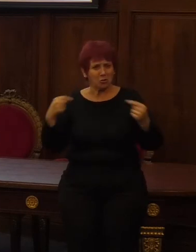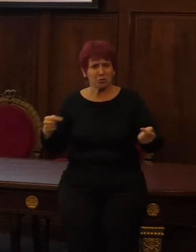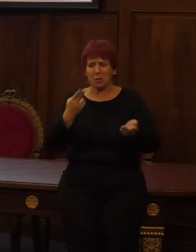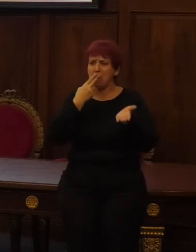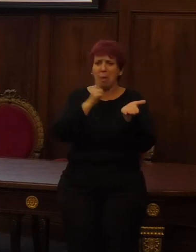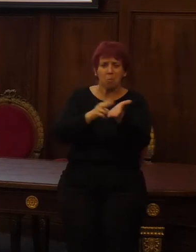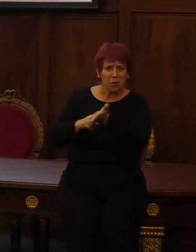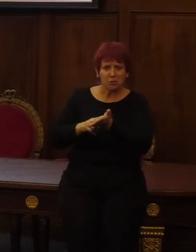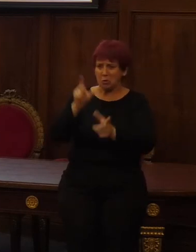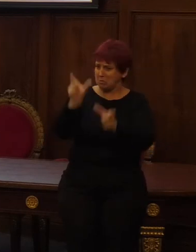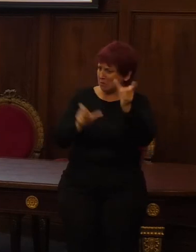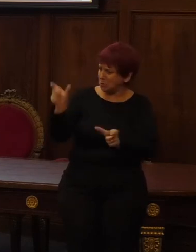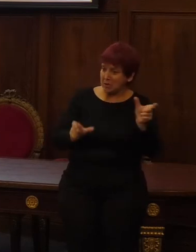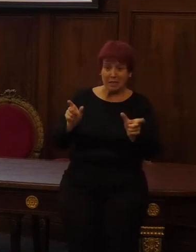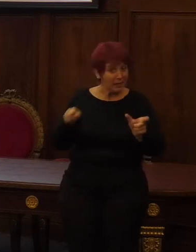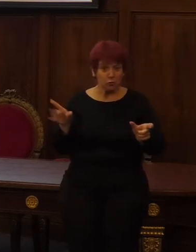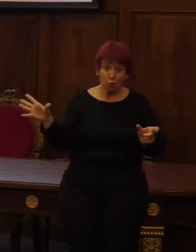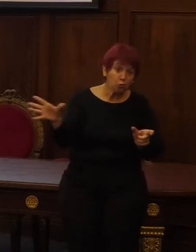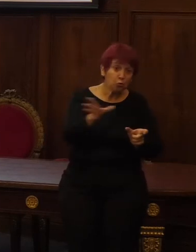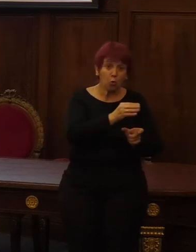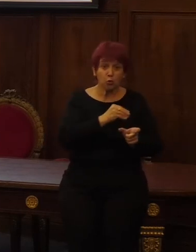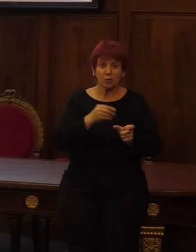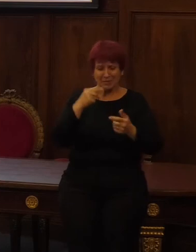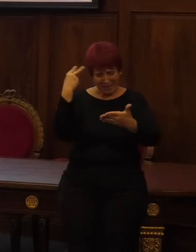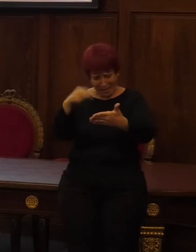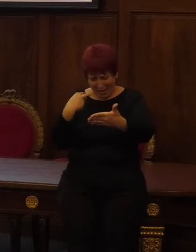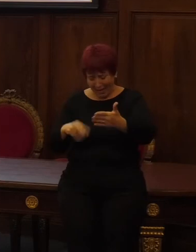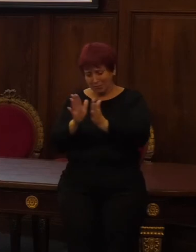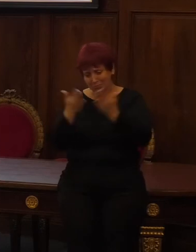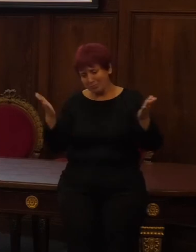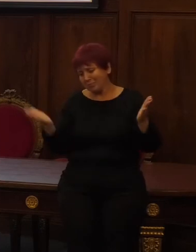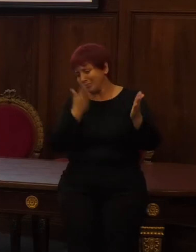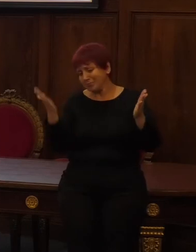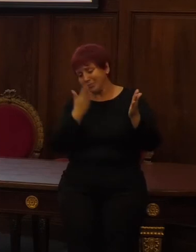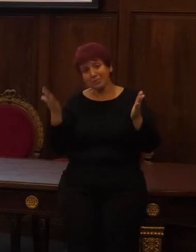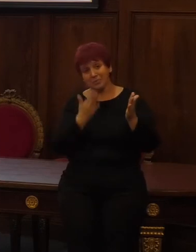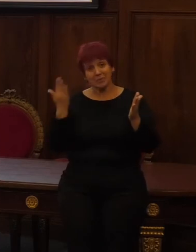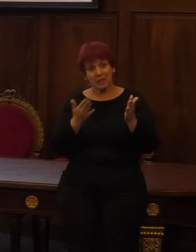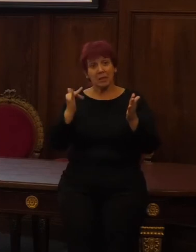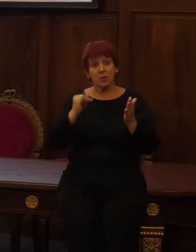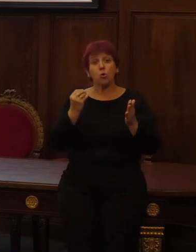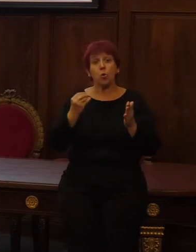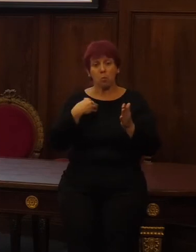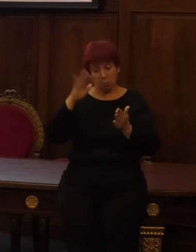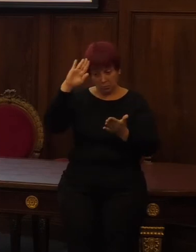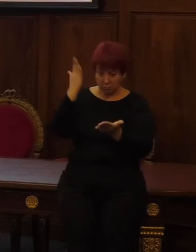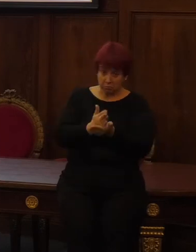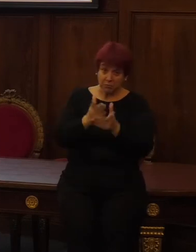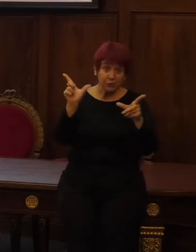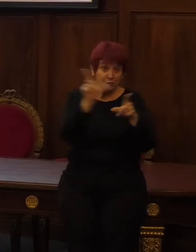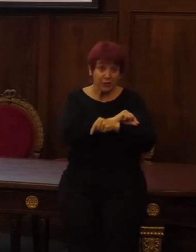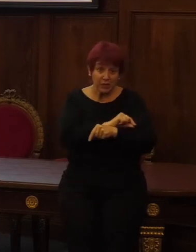los aranceles, las poblaciones, si ustedes leen los documentos nuestros de la salida de la